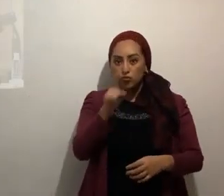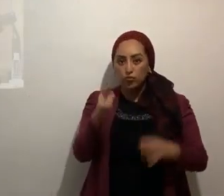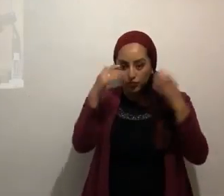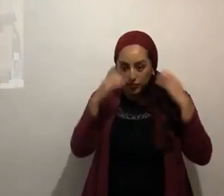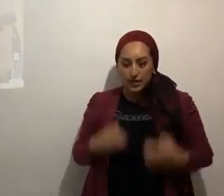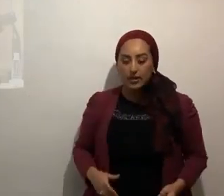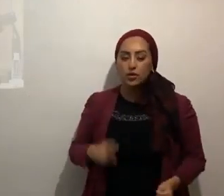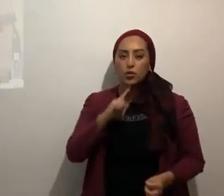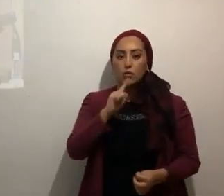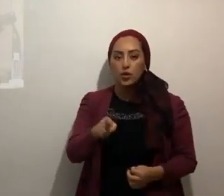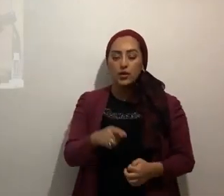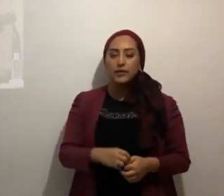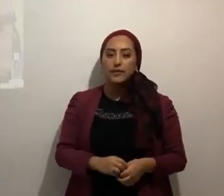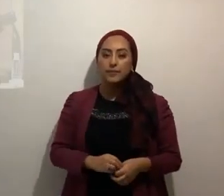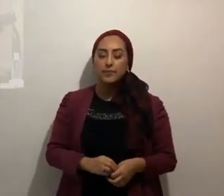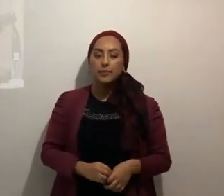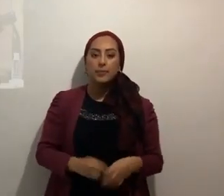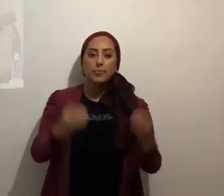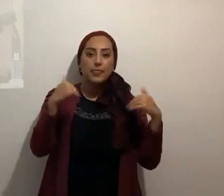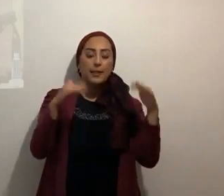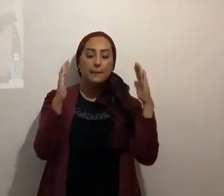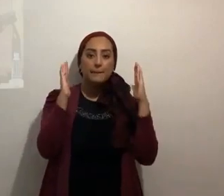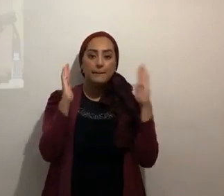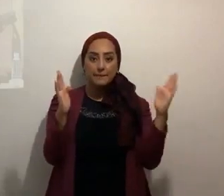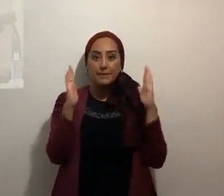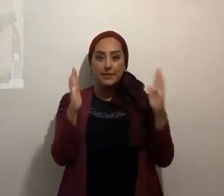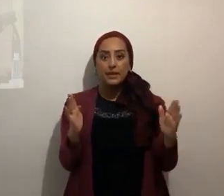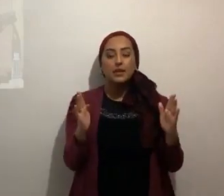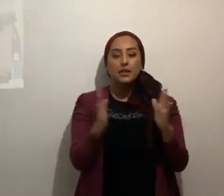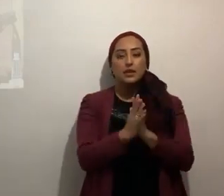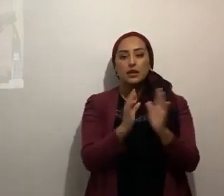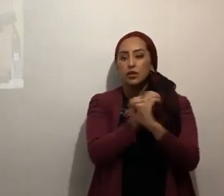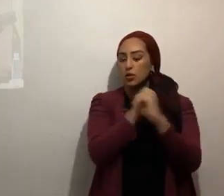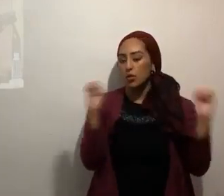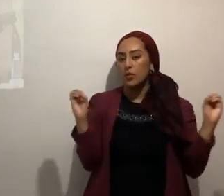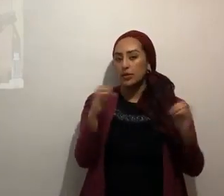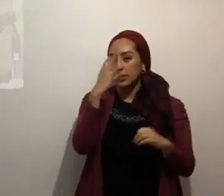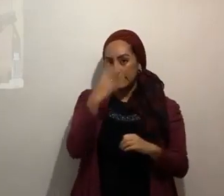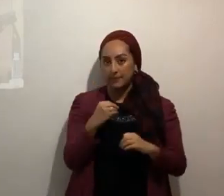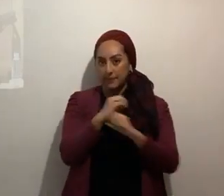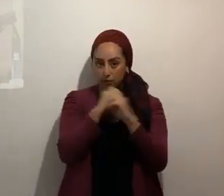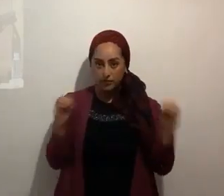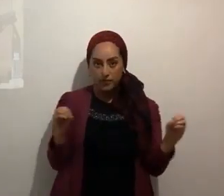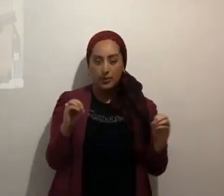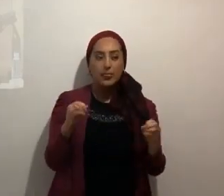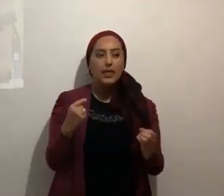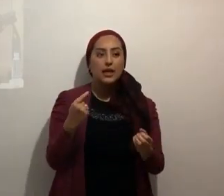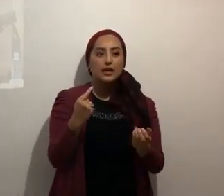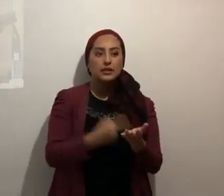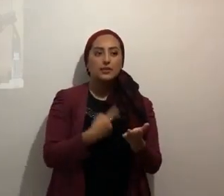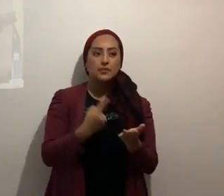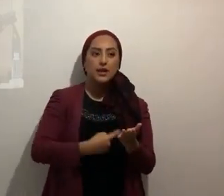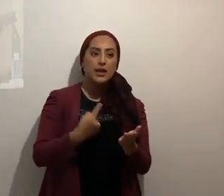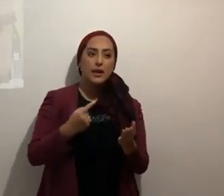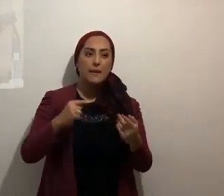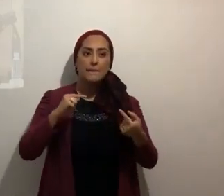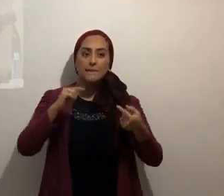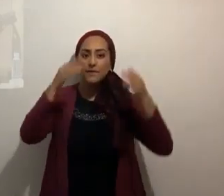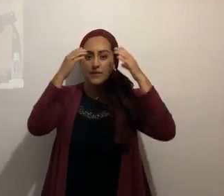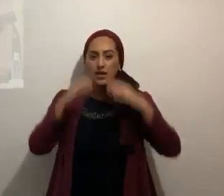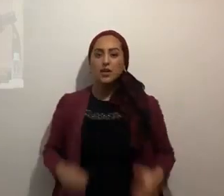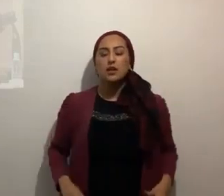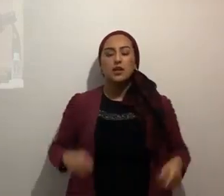es real. Ahora, atención, mucha atención, nadie se vaya a dormir. A veces el dolor